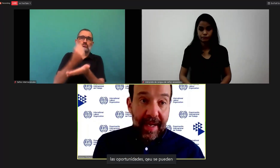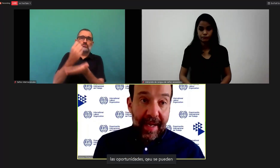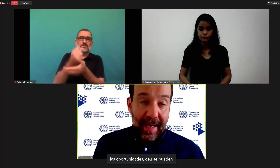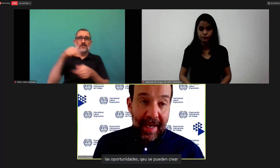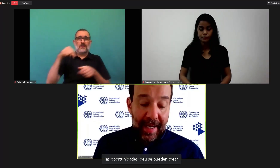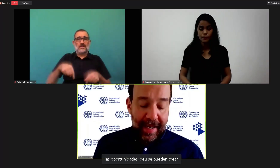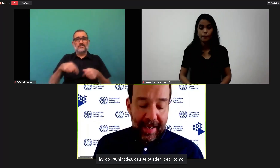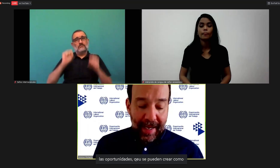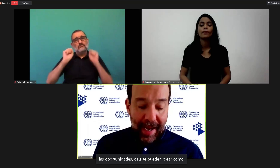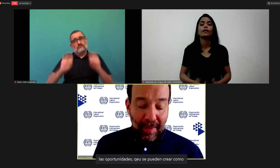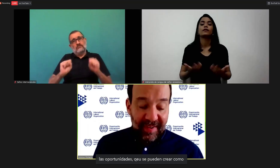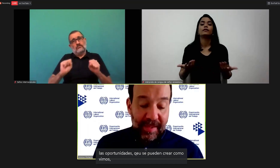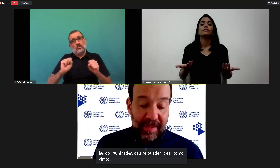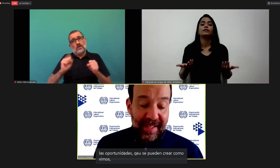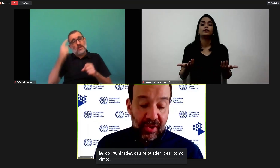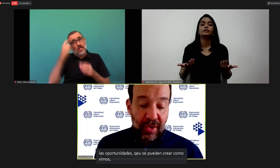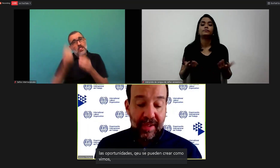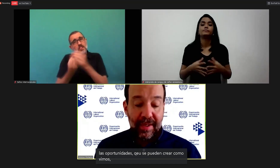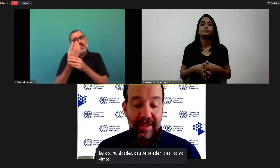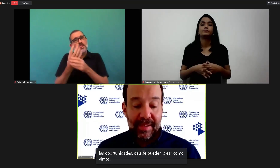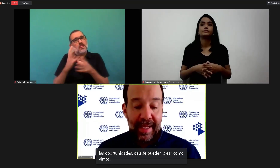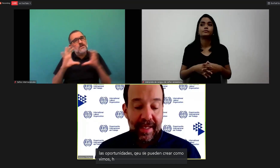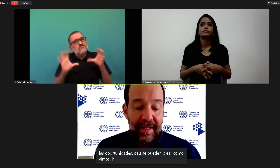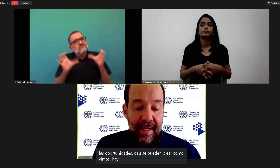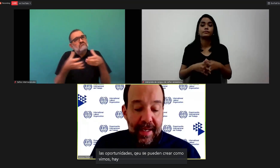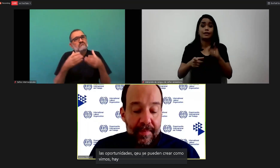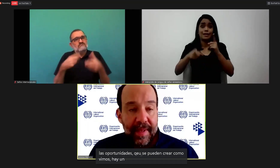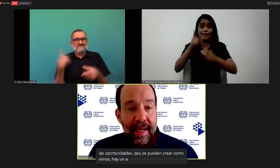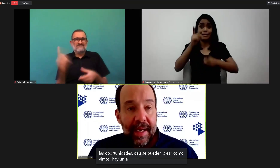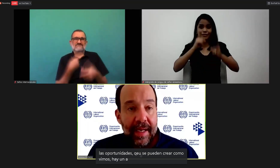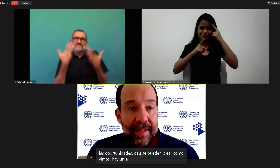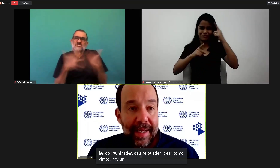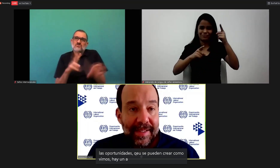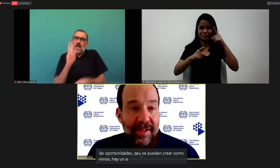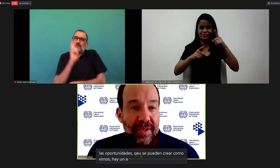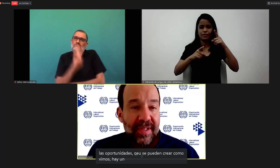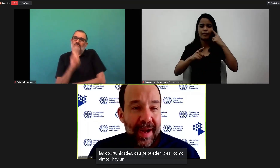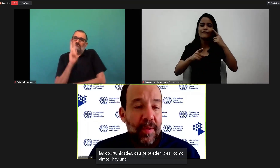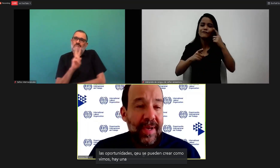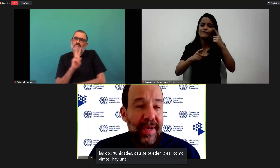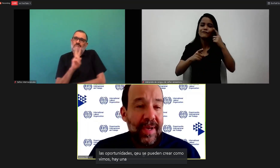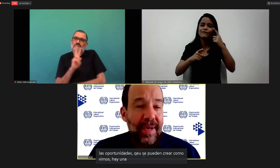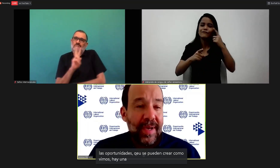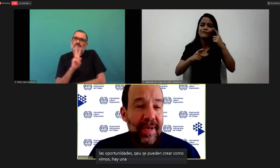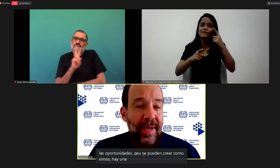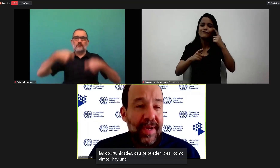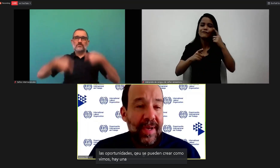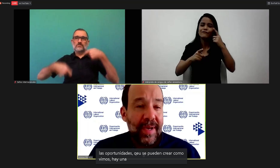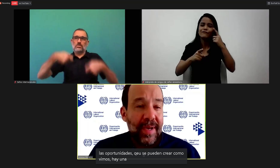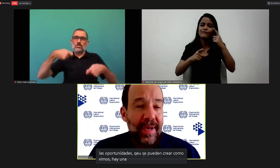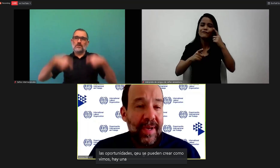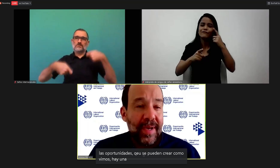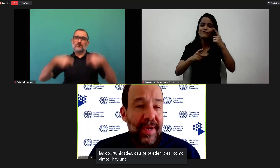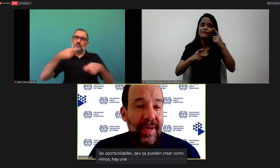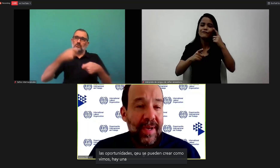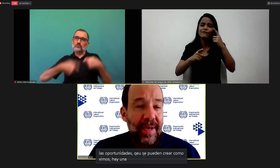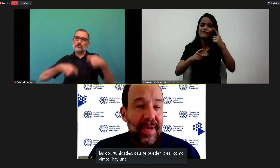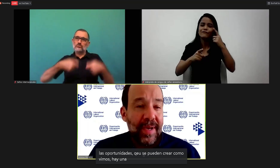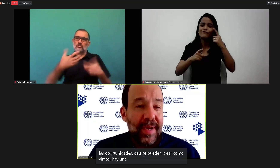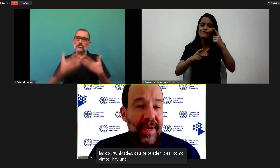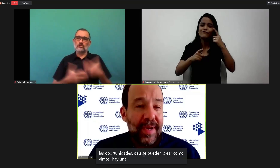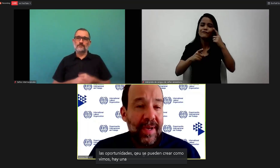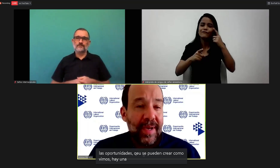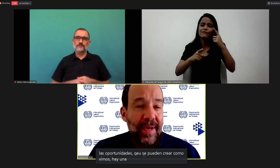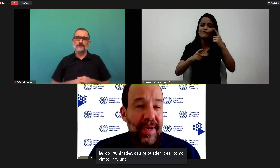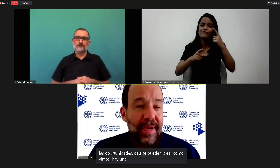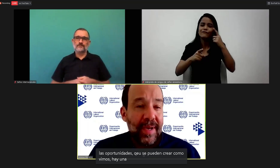vimos, a una flexibilización, ¿no?, de las relaciones de trabajo, ser inclusivo con respecto a las